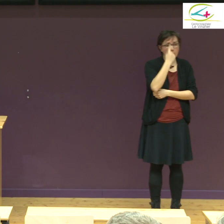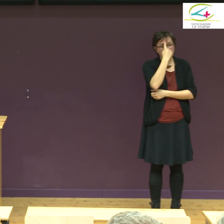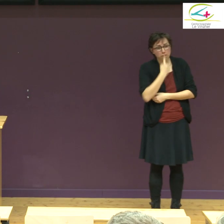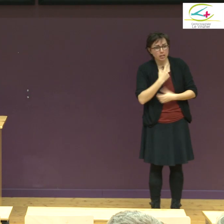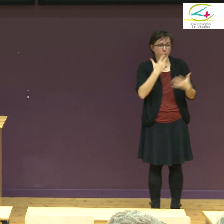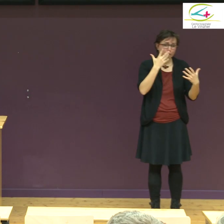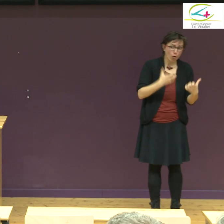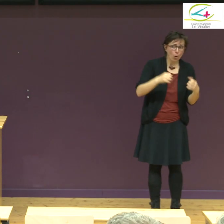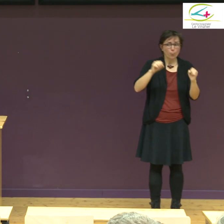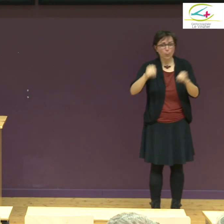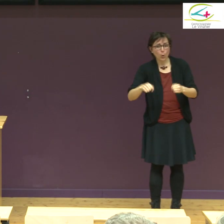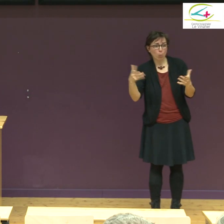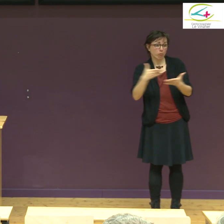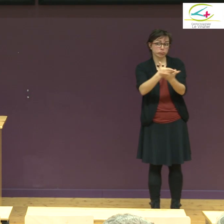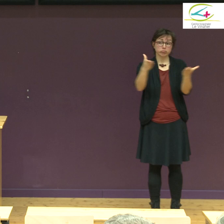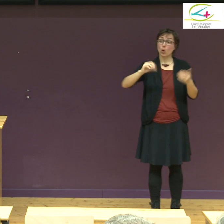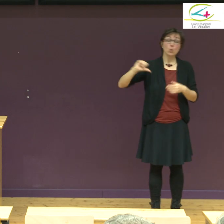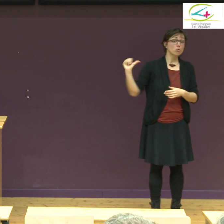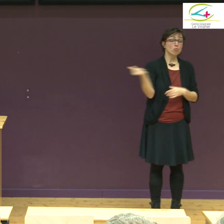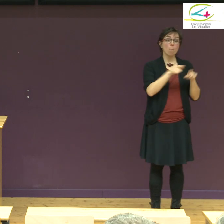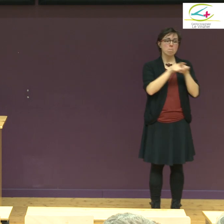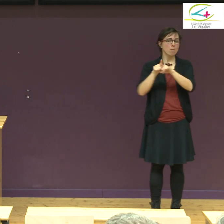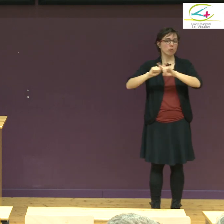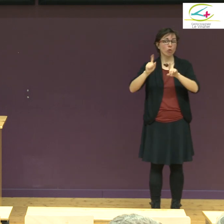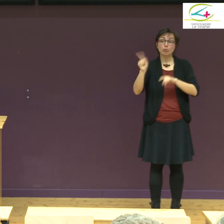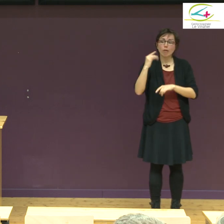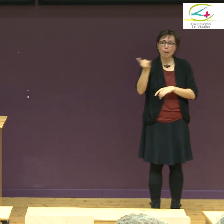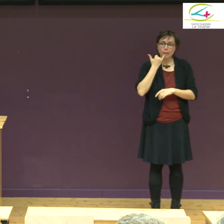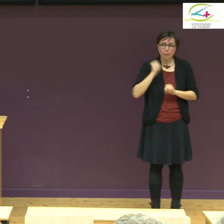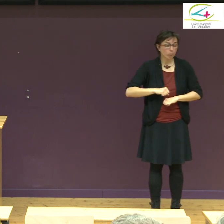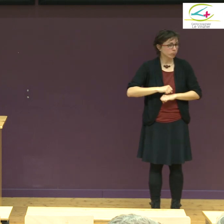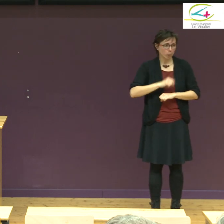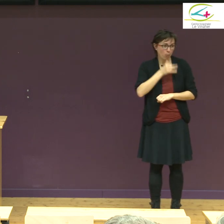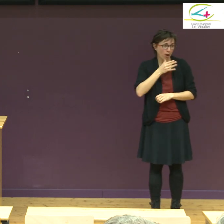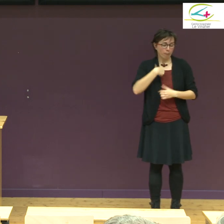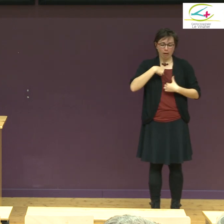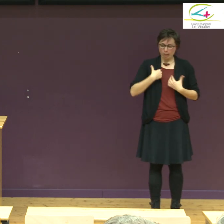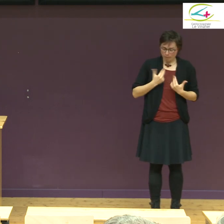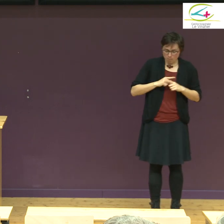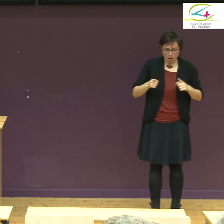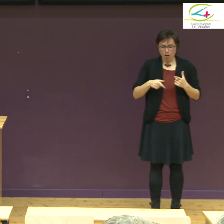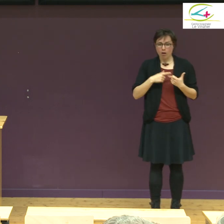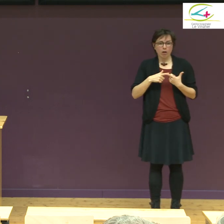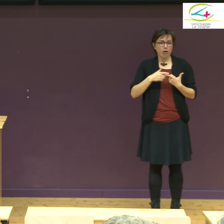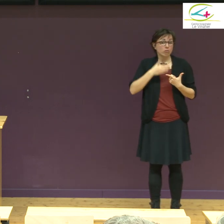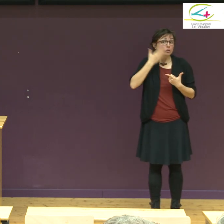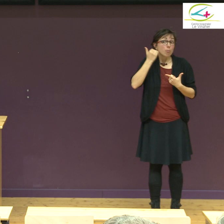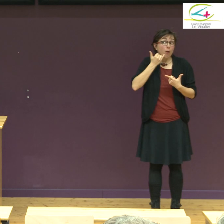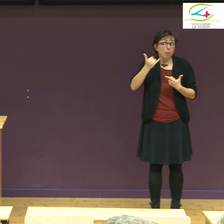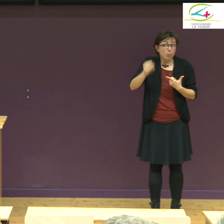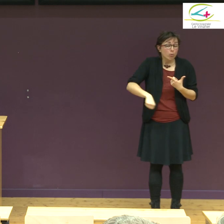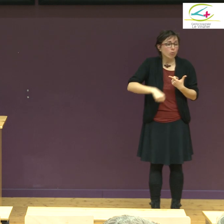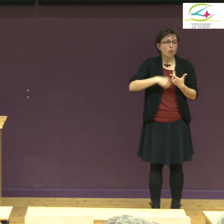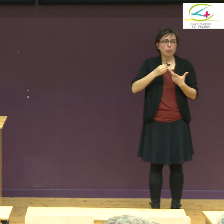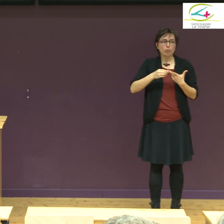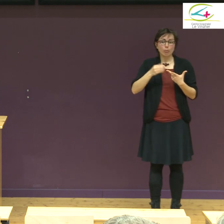des besoins de chacun à l'instant. Et tout le monde n'a pas la capacité d'appeler à un moment parce qu'il va mal, parce que... il ne sait pas que c'est disponible, parce que peut-être